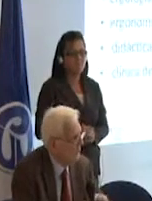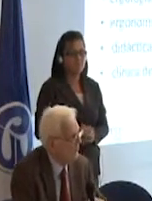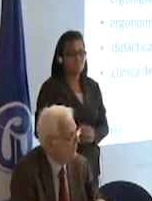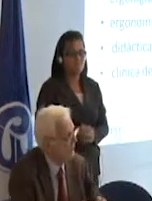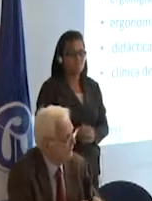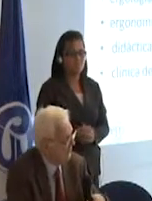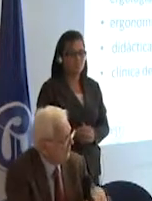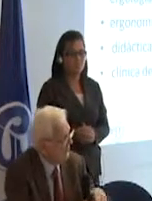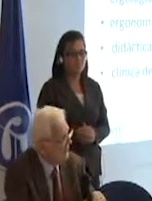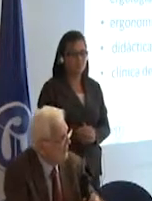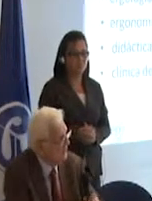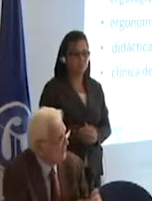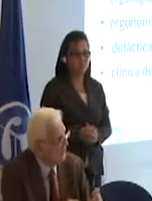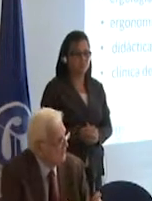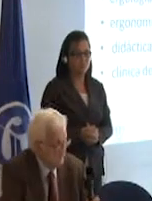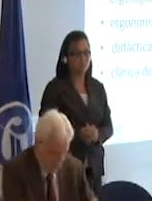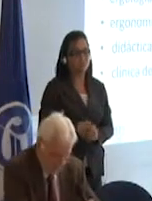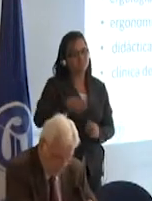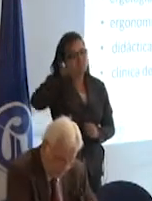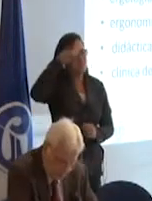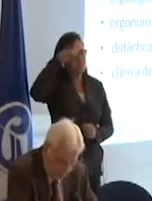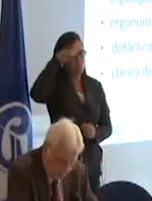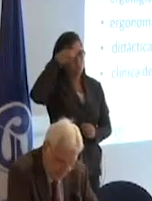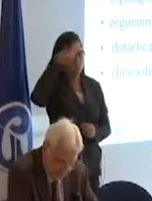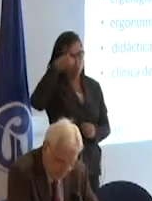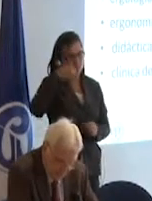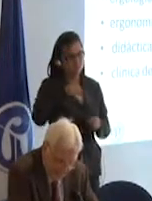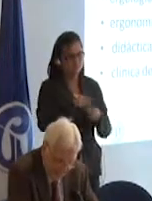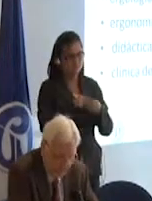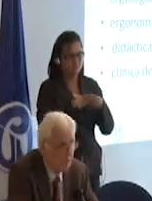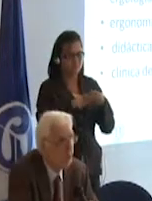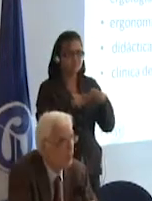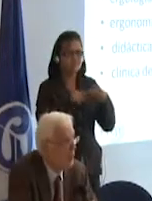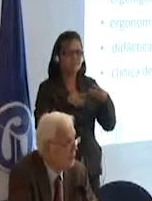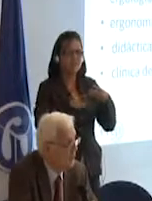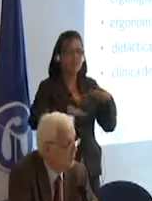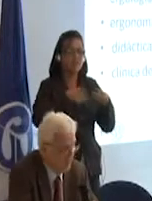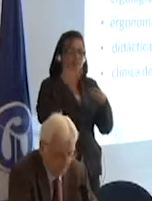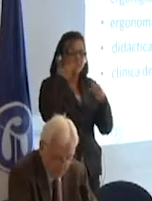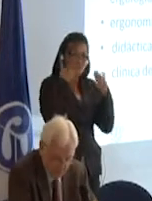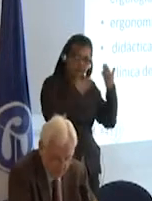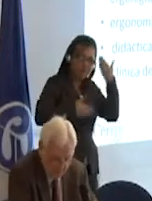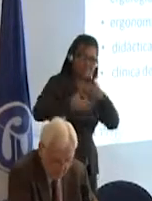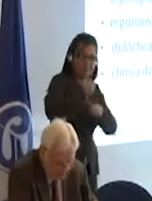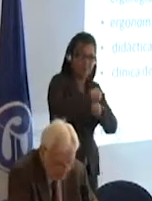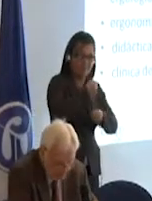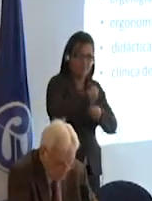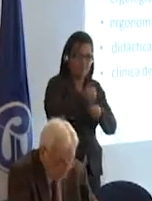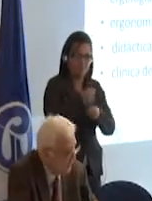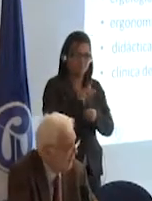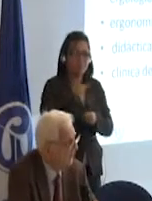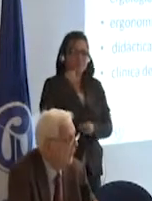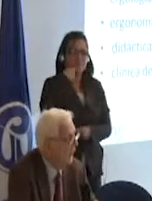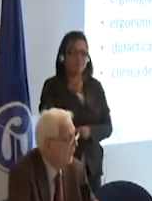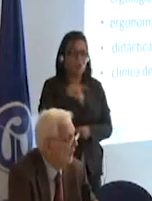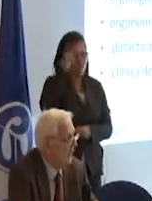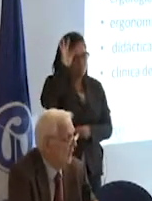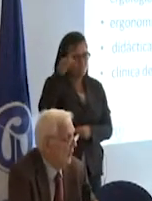de l'analyse du travail de langue française et